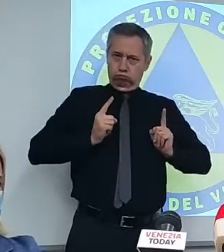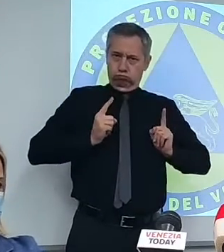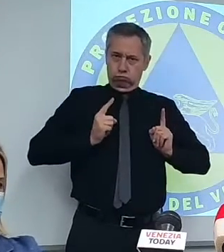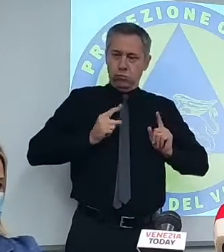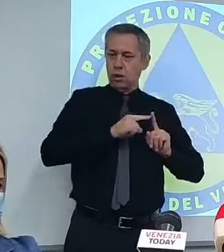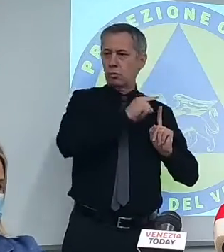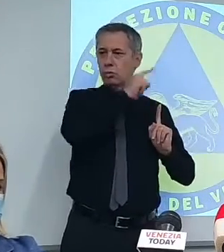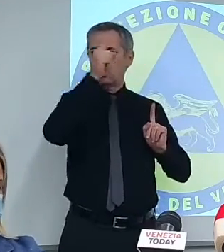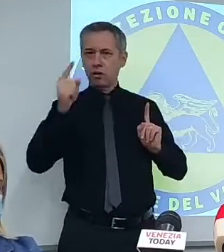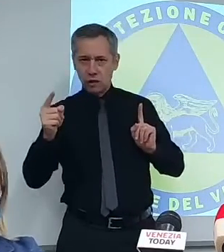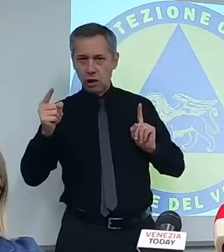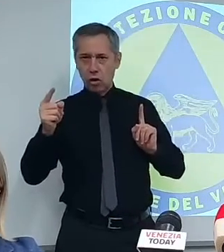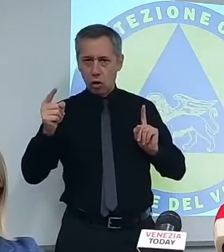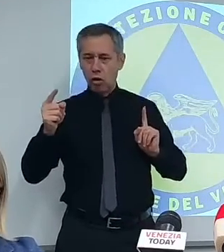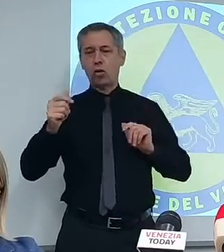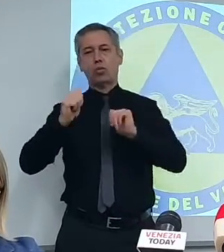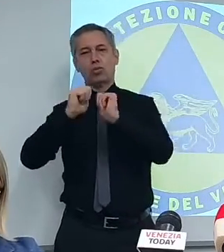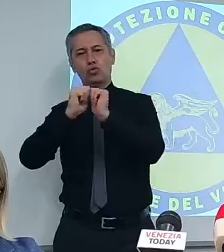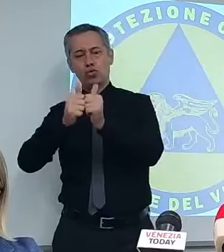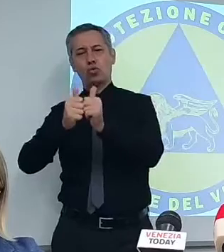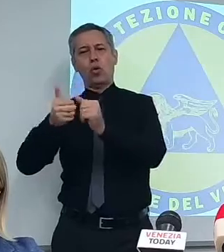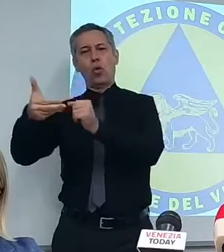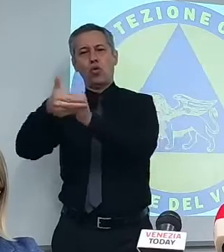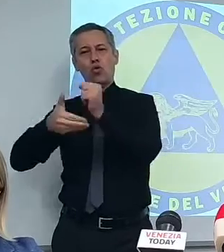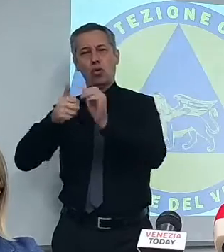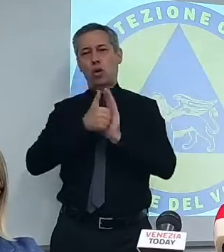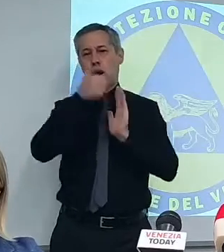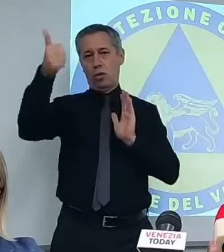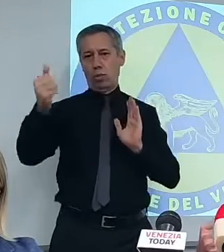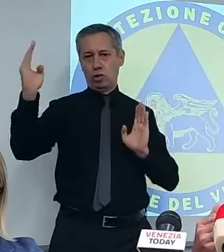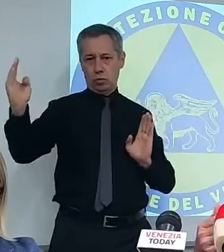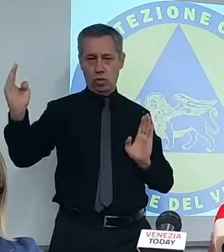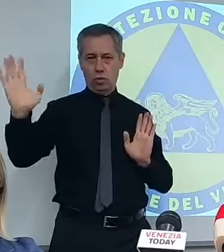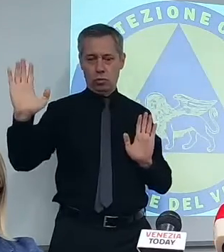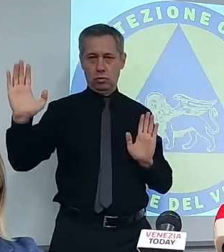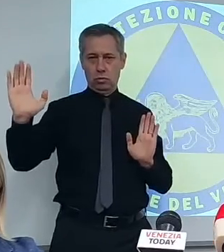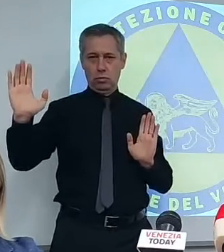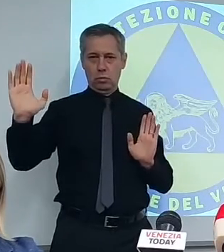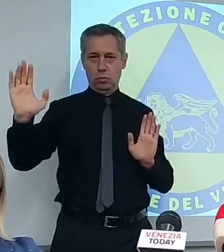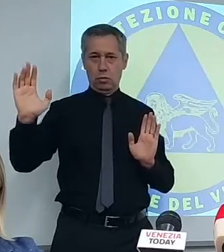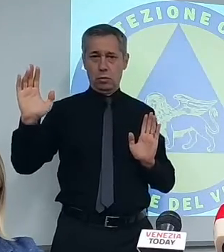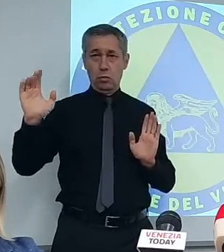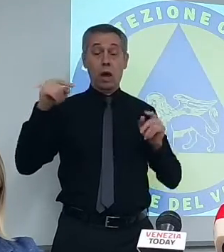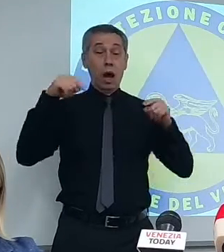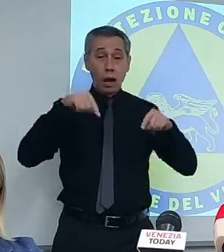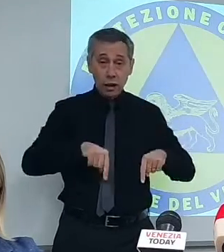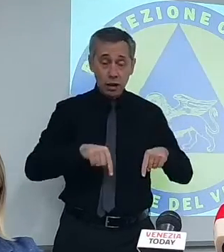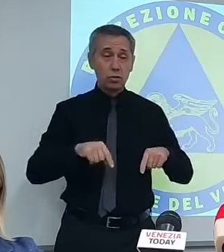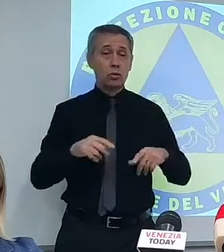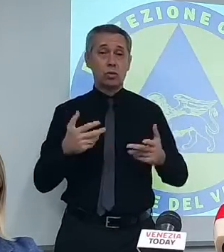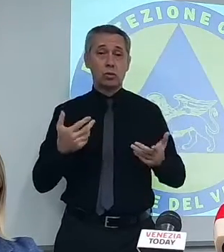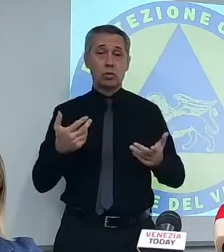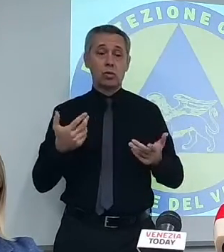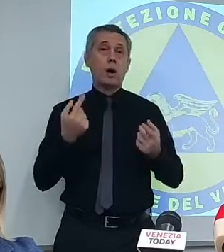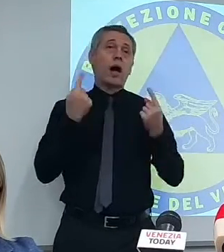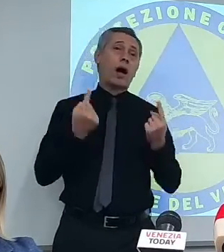luglio del prossimo anno quindi non ha senso arrivare tutti al collo di bottiglia l'ingorgo in autunno